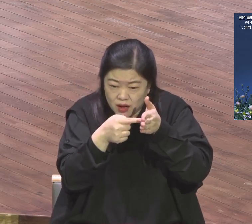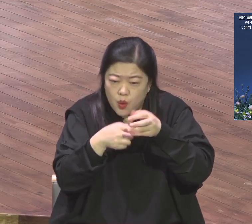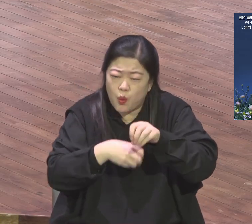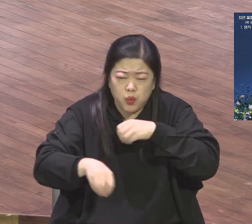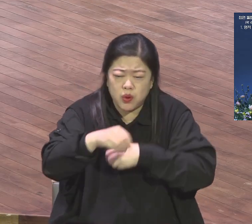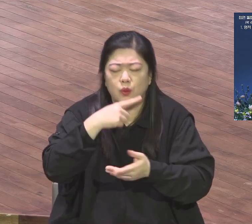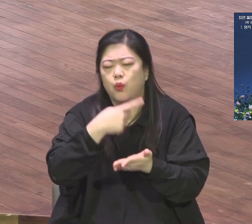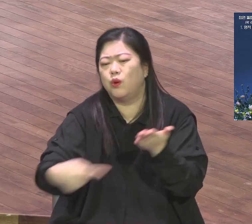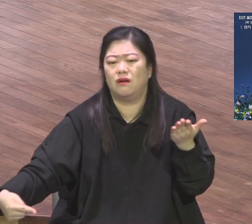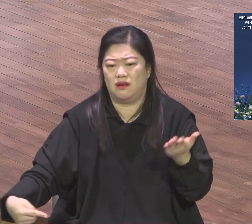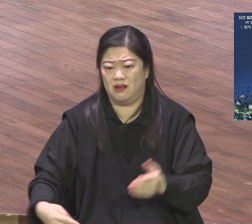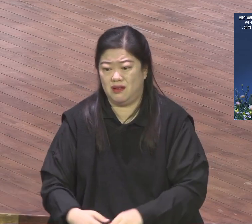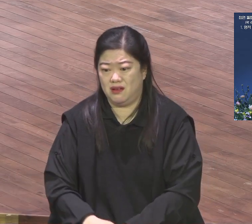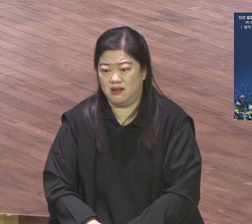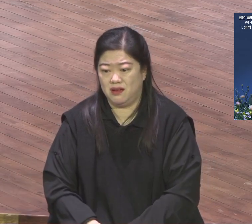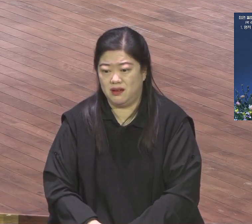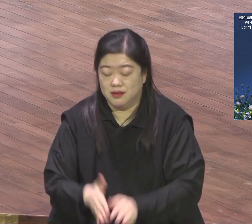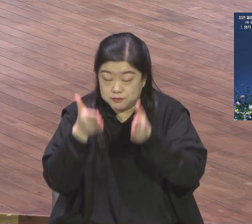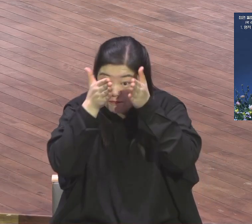손해봅니다.